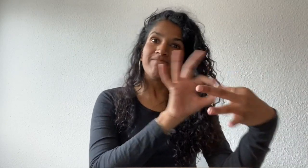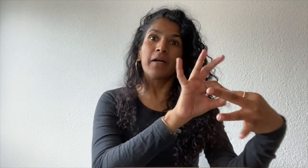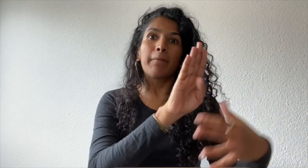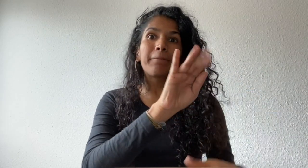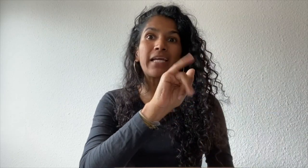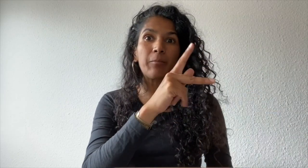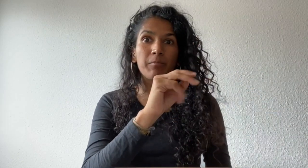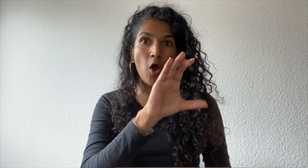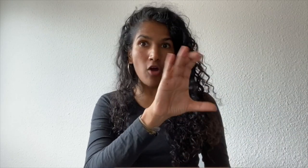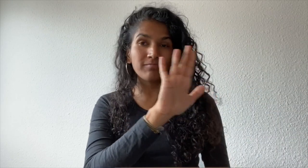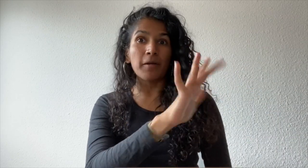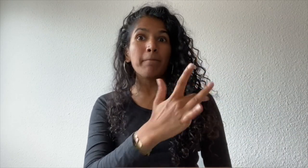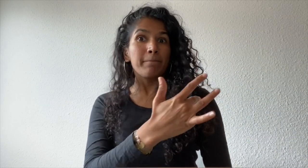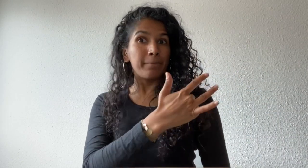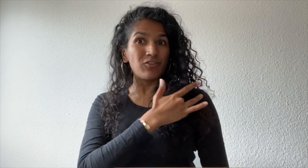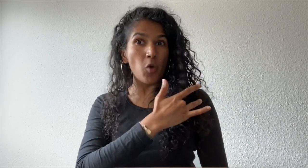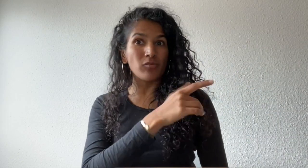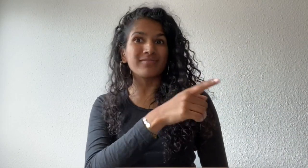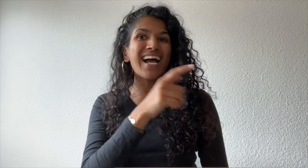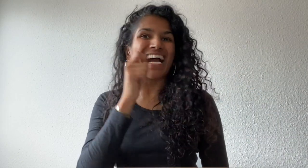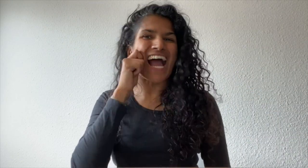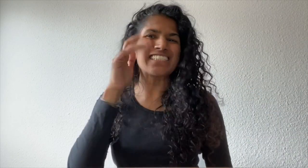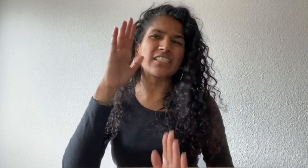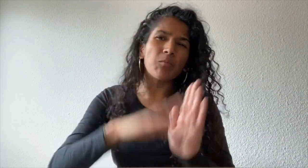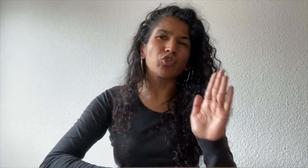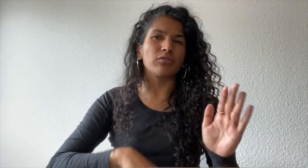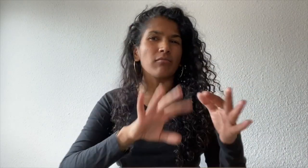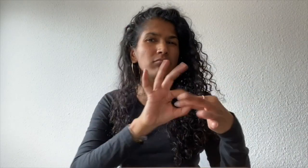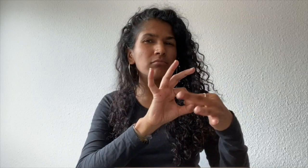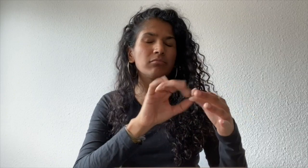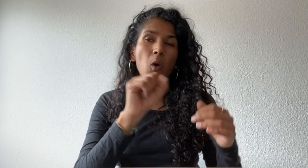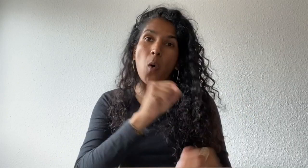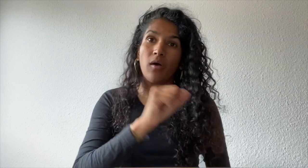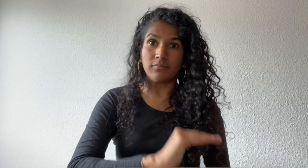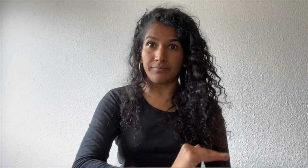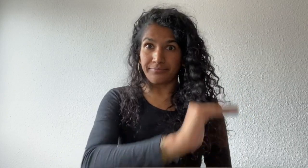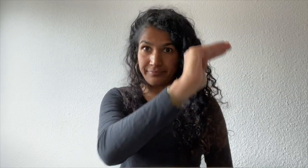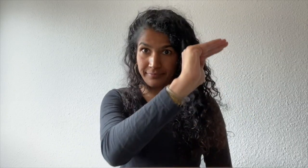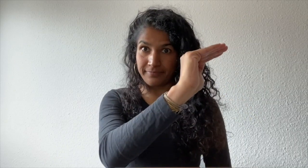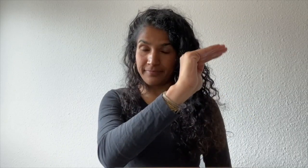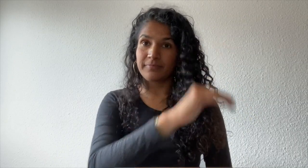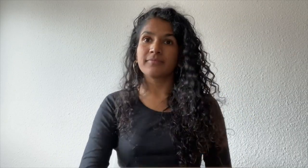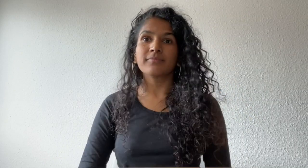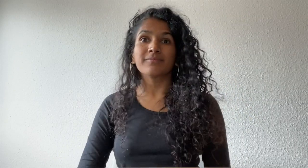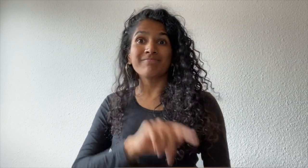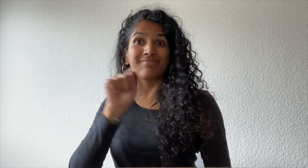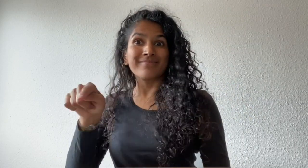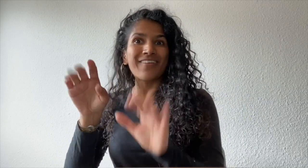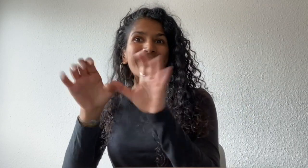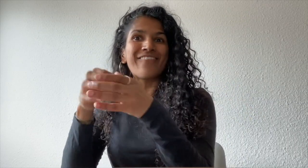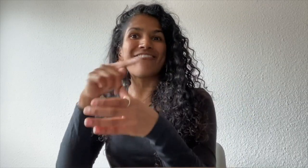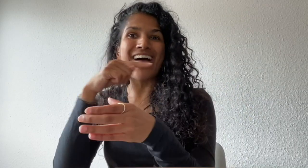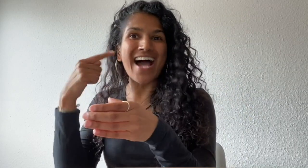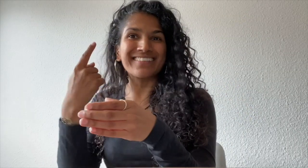Menschen. Zwei Gruppen sind hier klar zu unterscheiden. Auf der einen Seite sind es